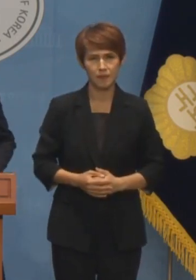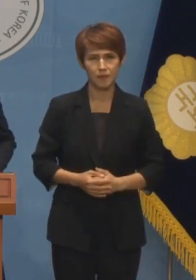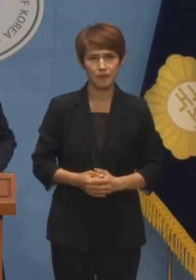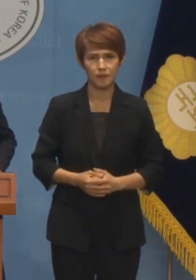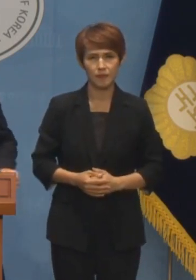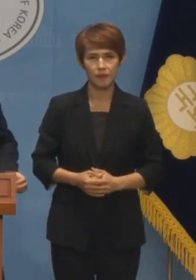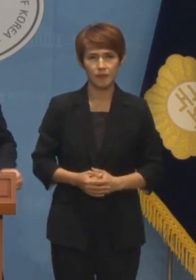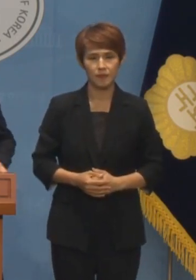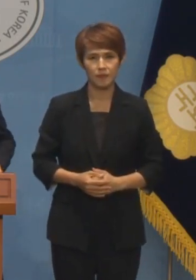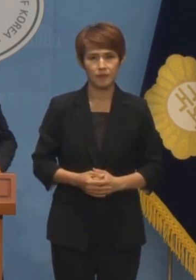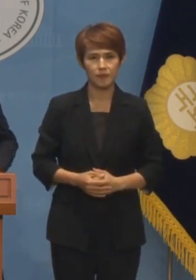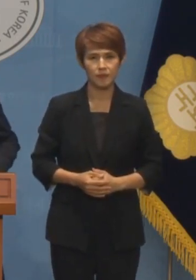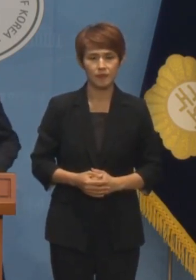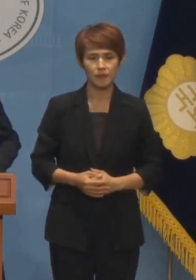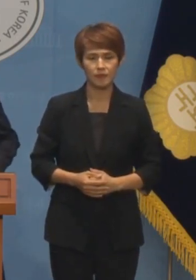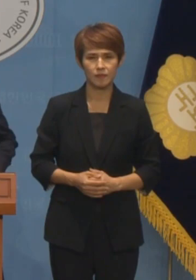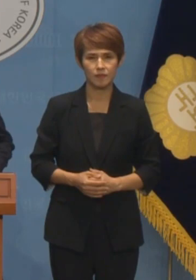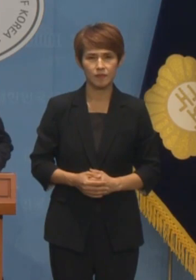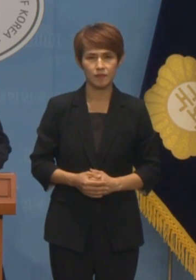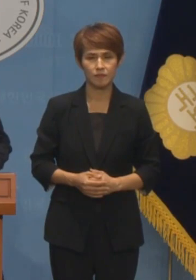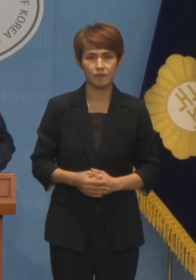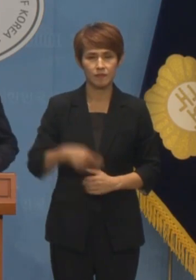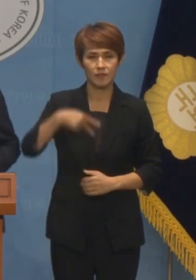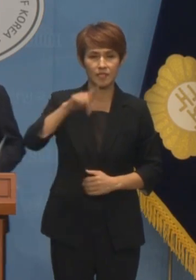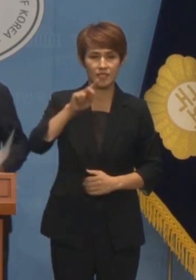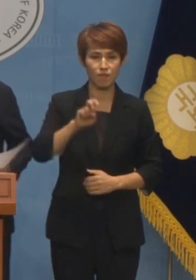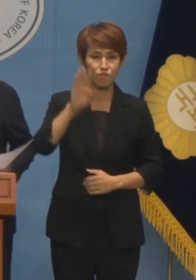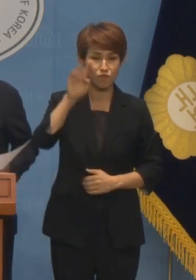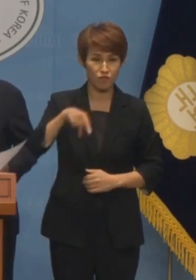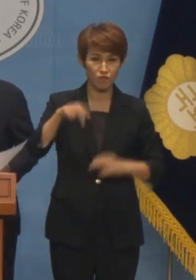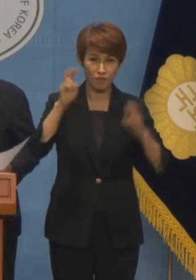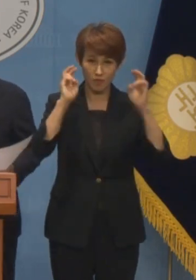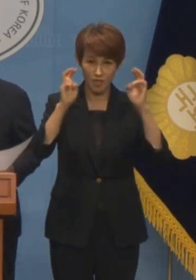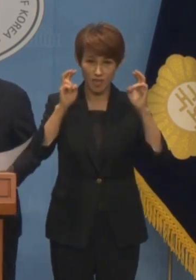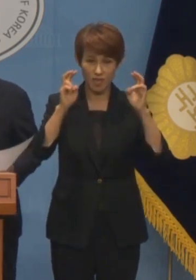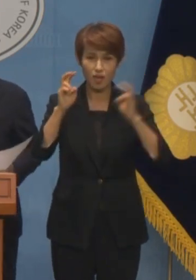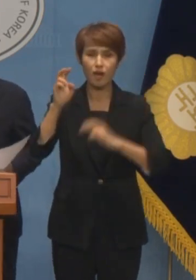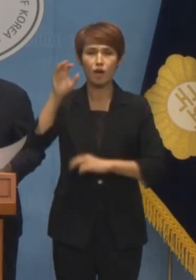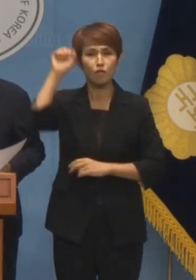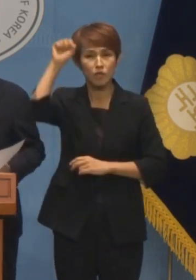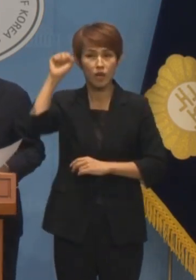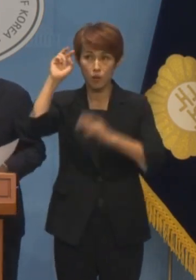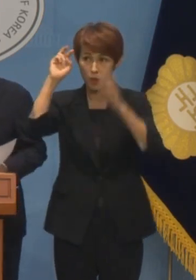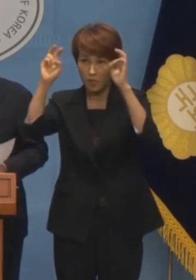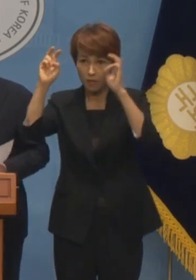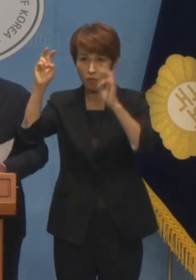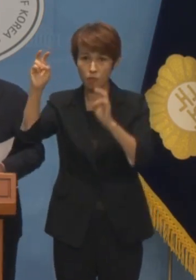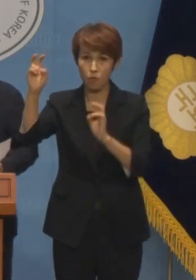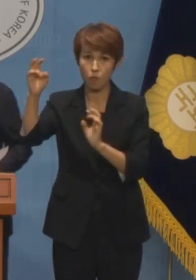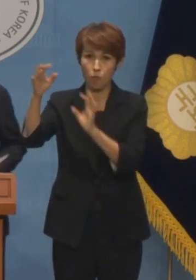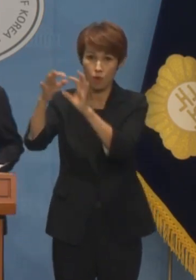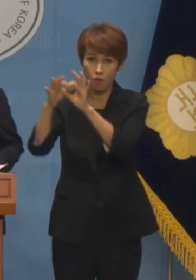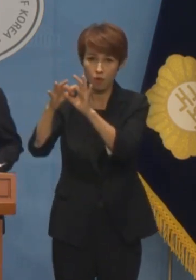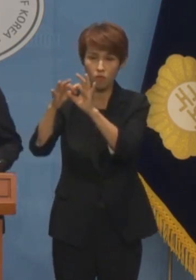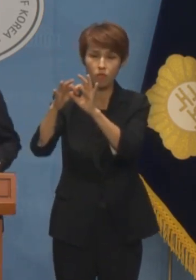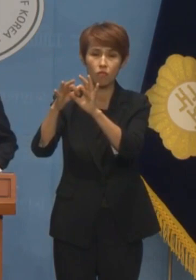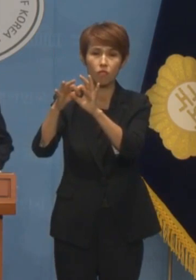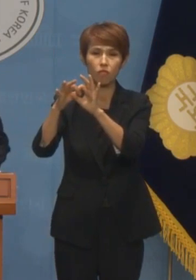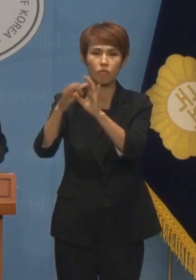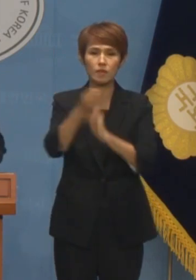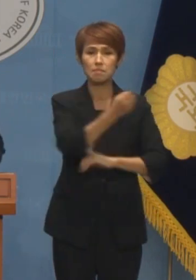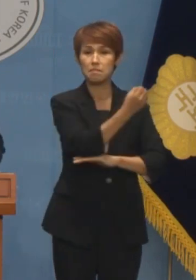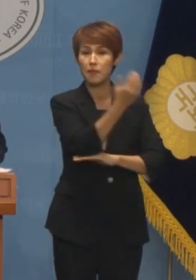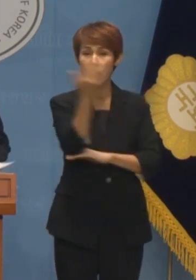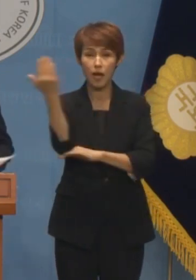올 예정입니다만 3부 토건이 우크라이나 재건 사업하고 관련돼서 처음 언론에 기사가